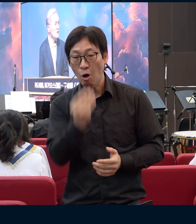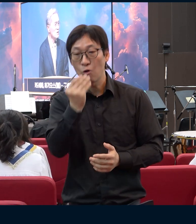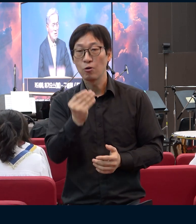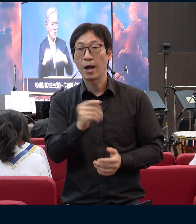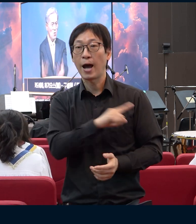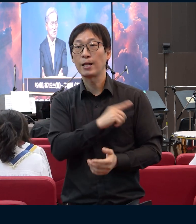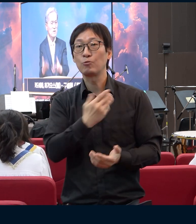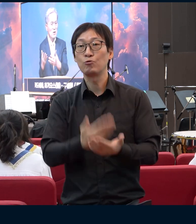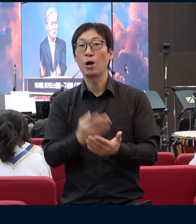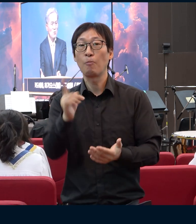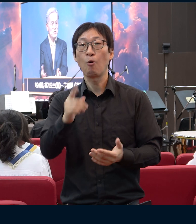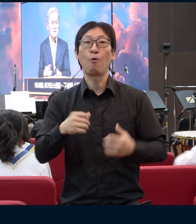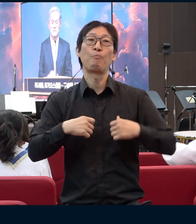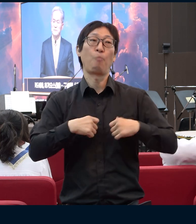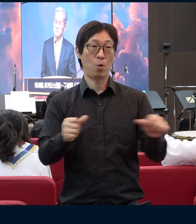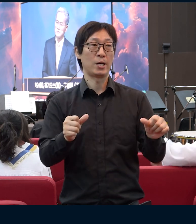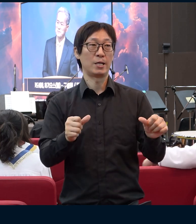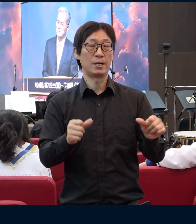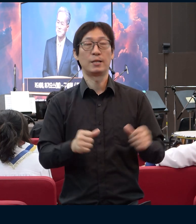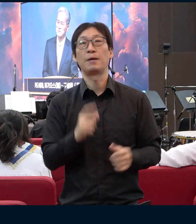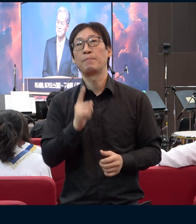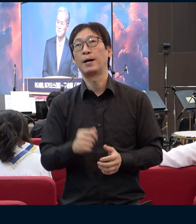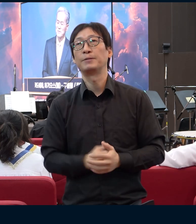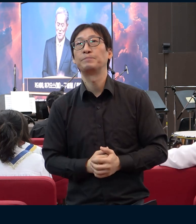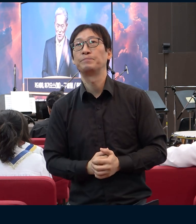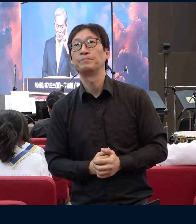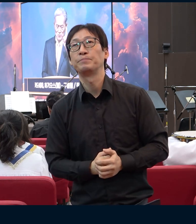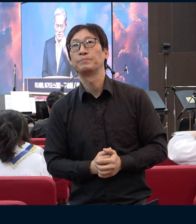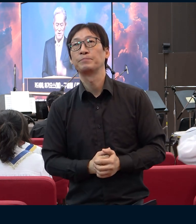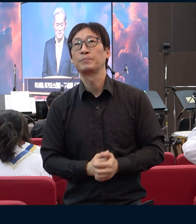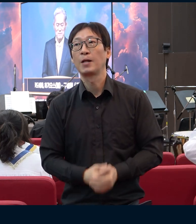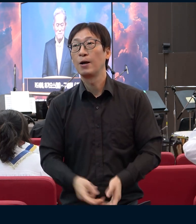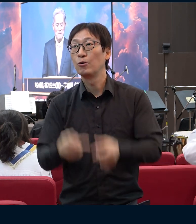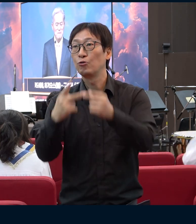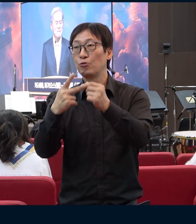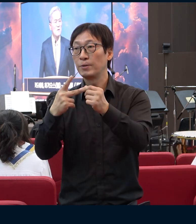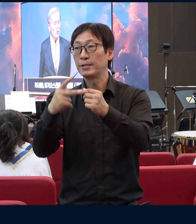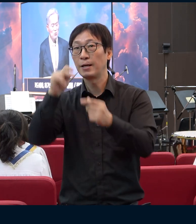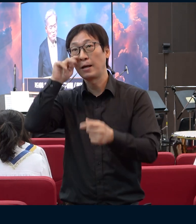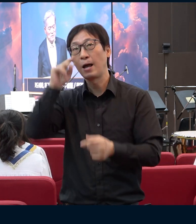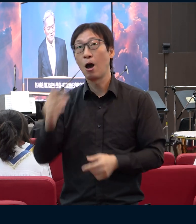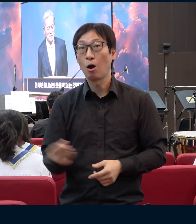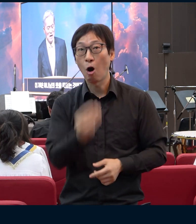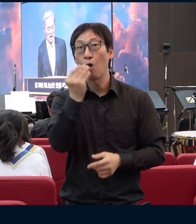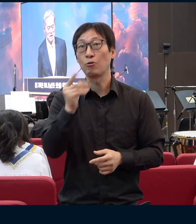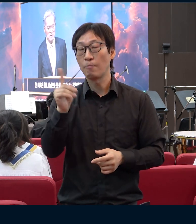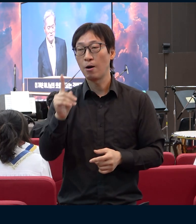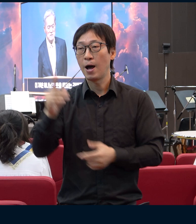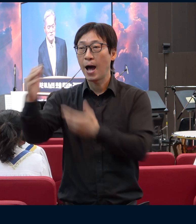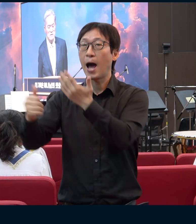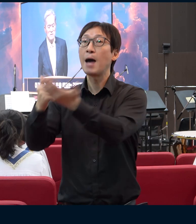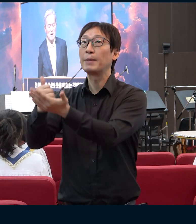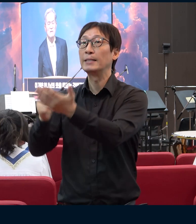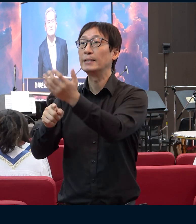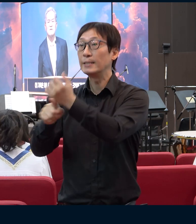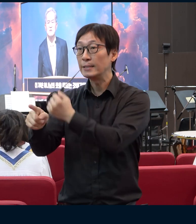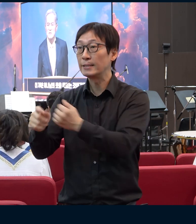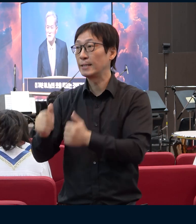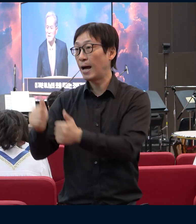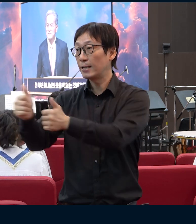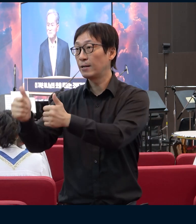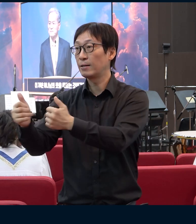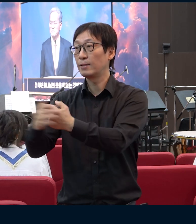것은 포기, 내려놓음이에요. 두 번째, 거룩은 하나님의 뜻을